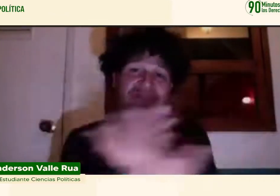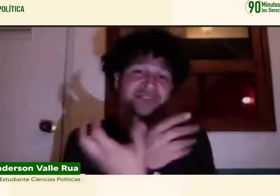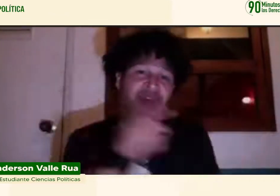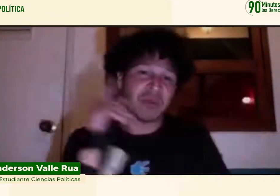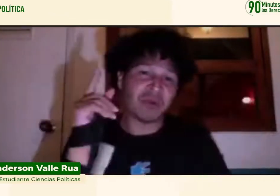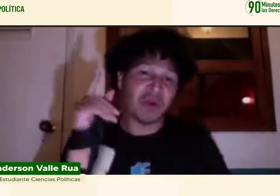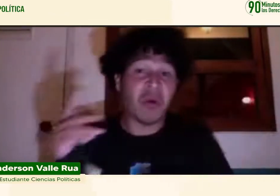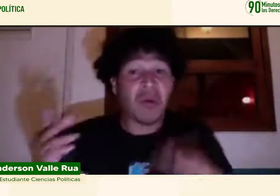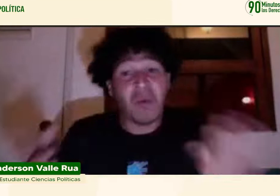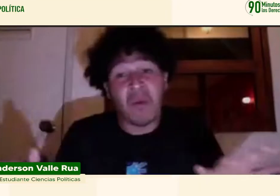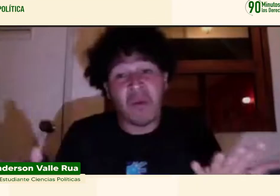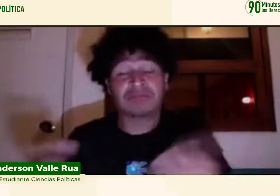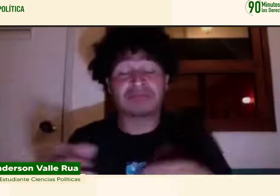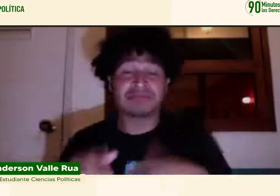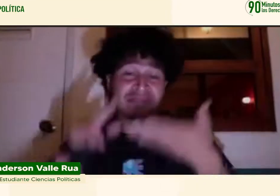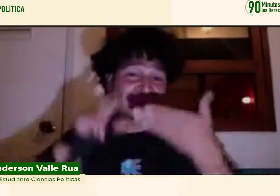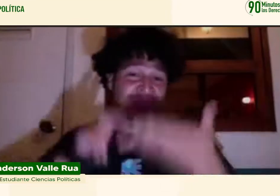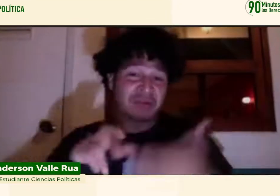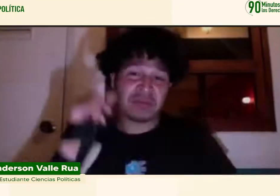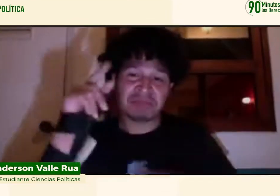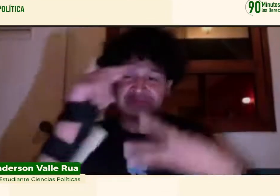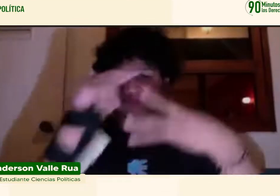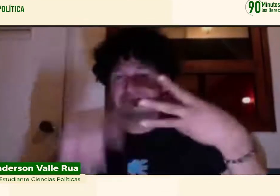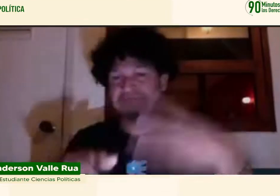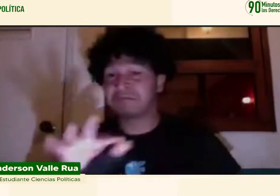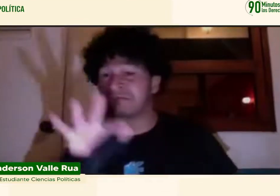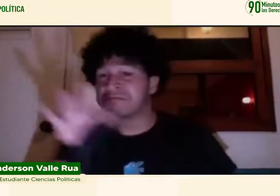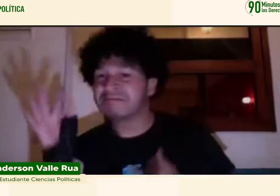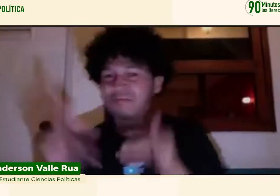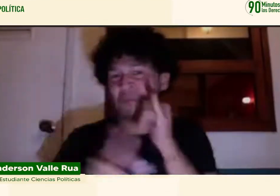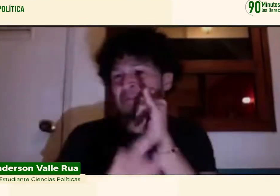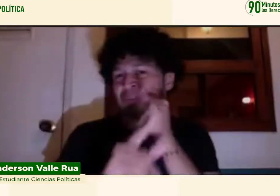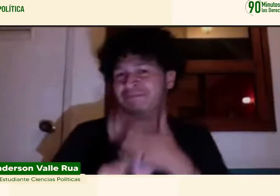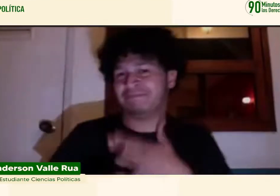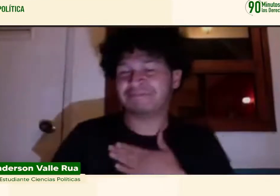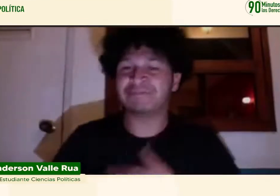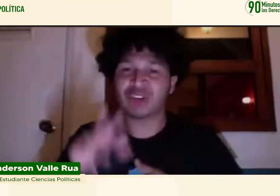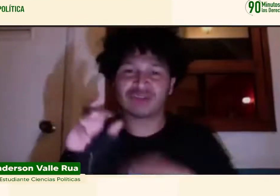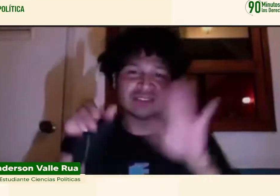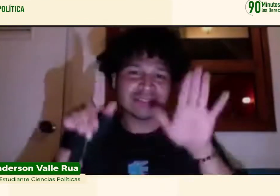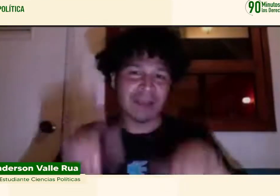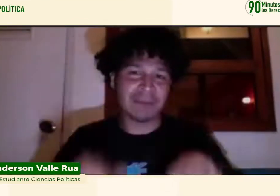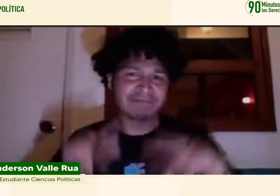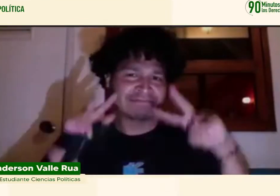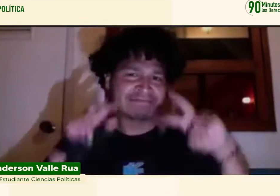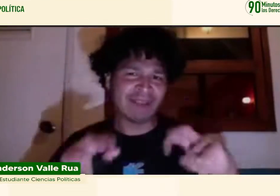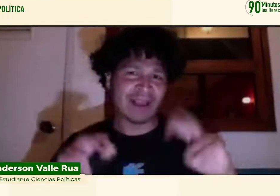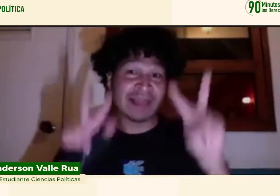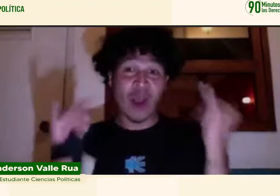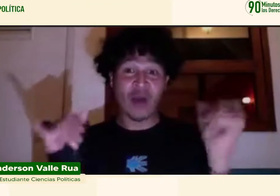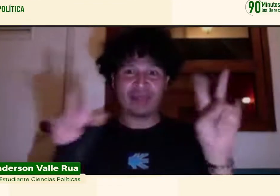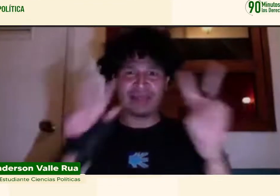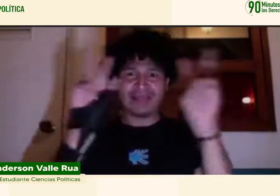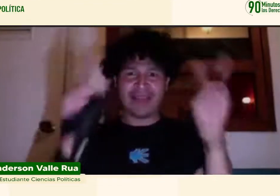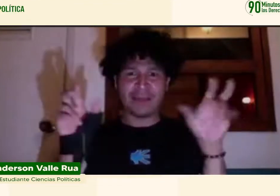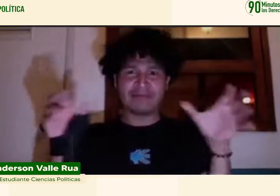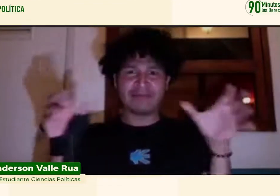estudiante actualmente de ciencias políticas tal vez algunas la conocen con algunas señas distintas yo me identifico con esta forma ahorita